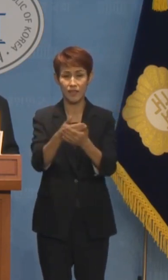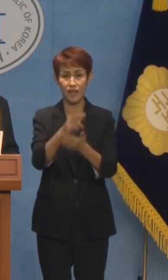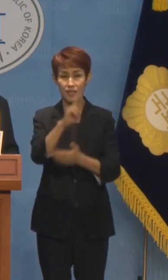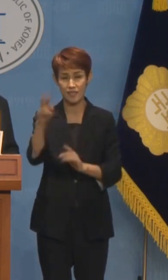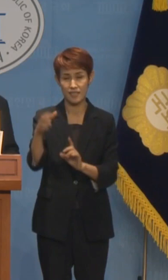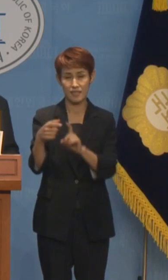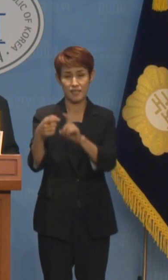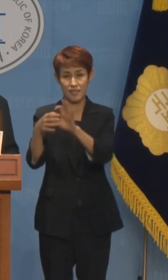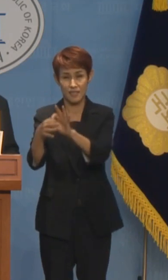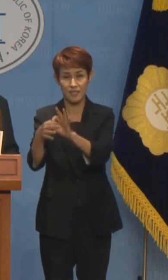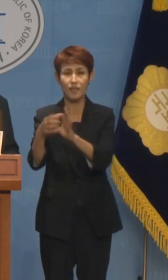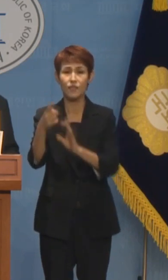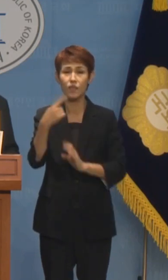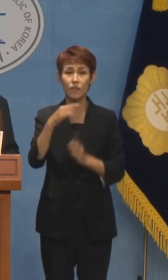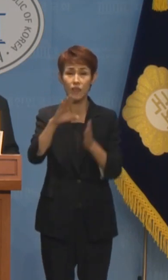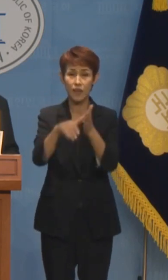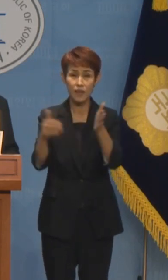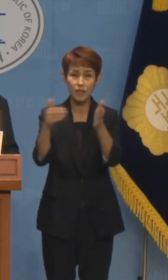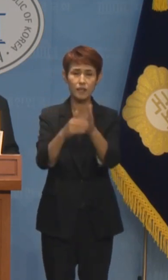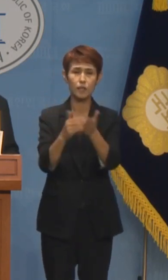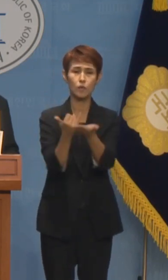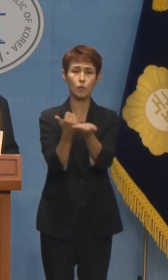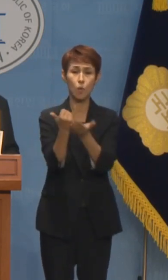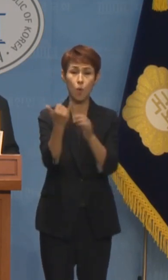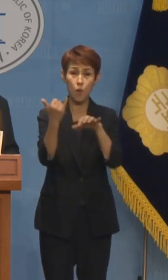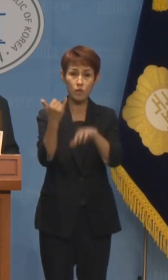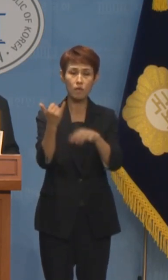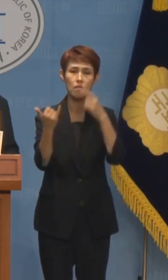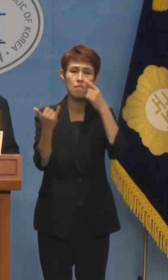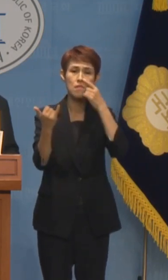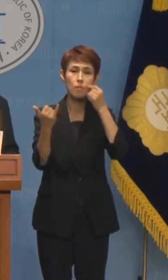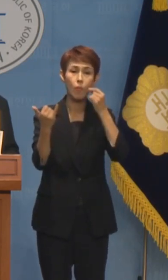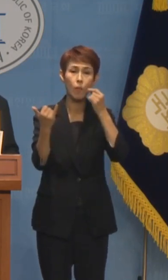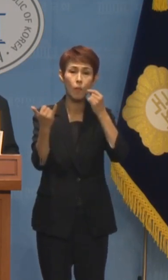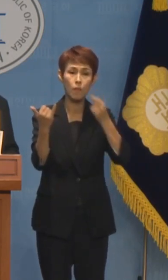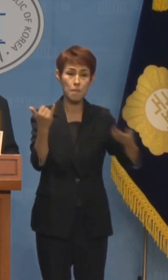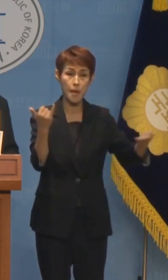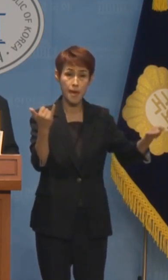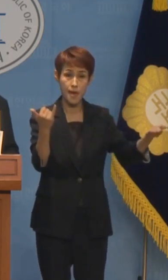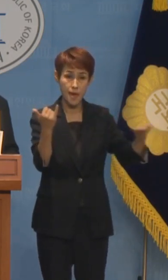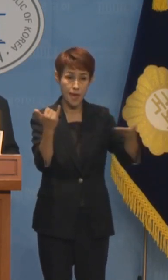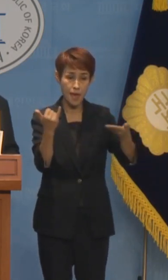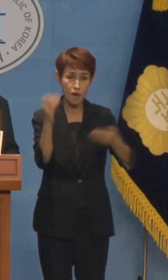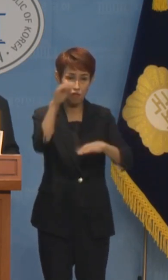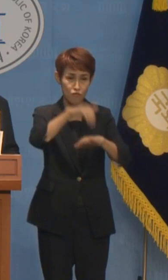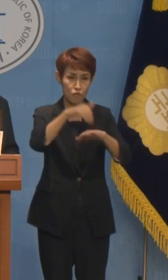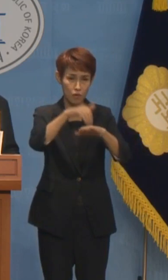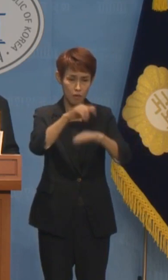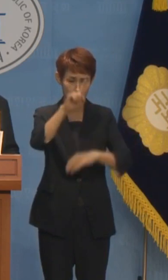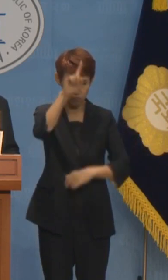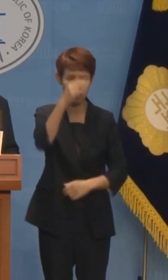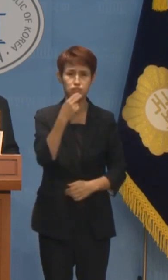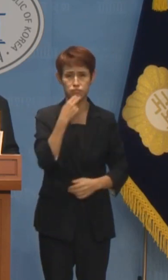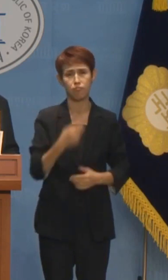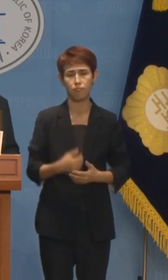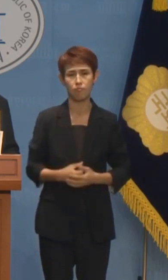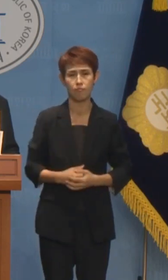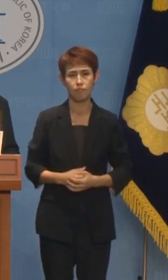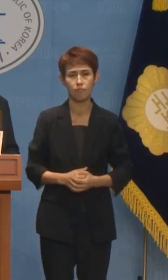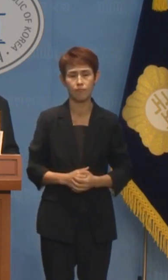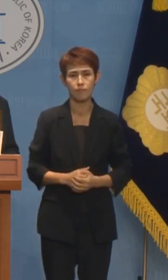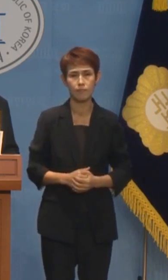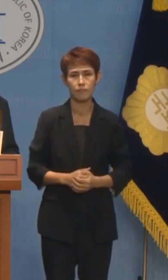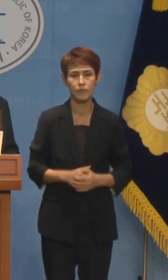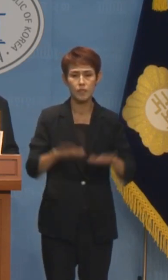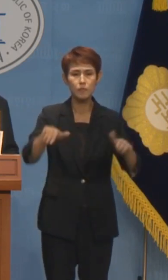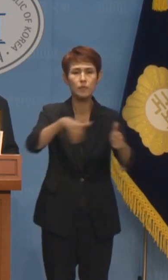독도 앞바다에서 일본 자유대 함대가 군사훈련 한 적이 없었습니다 그런데